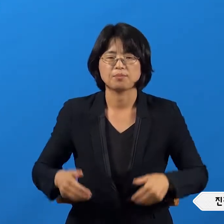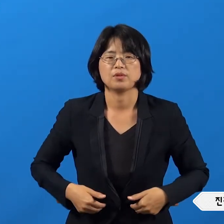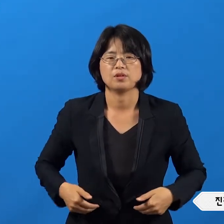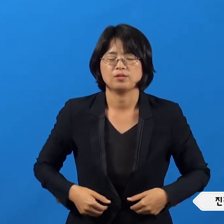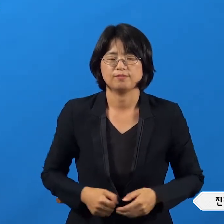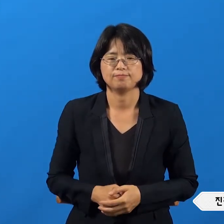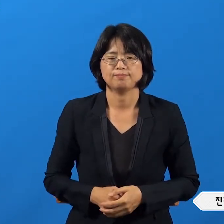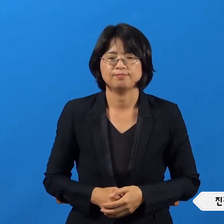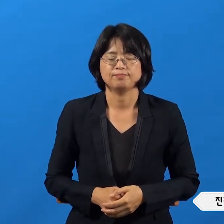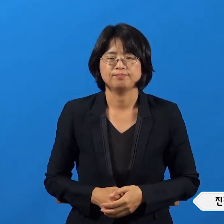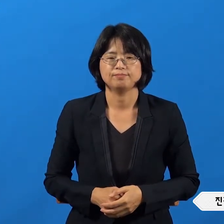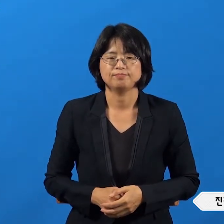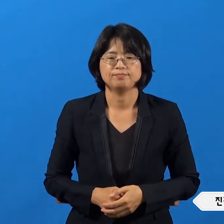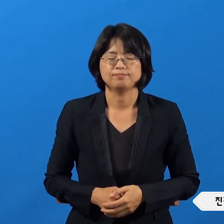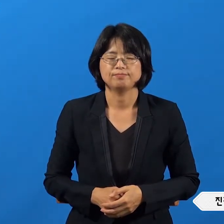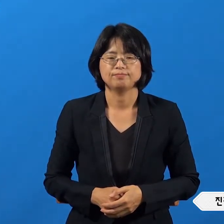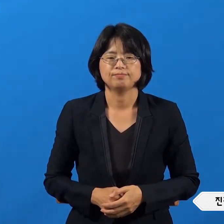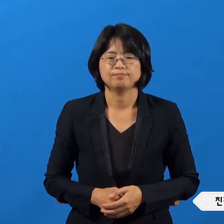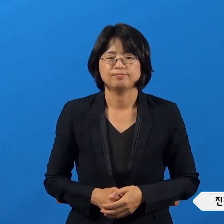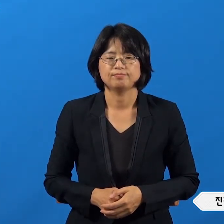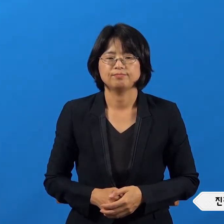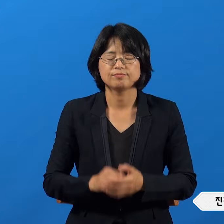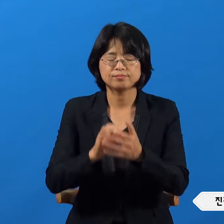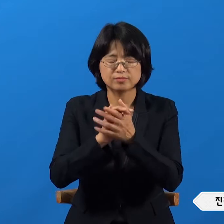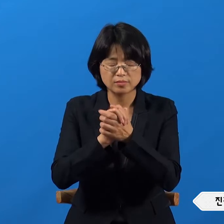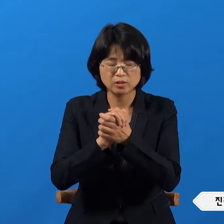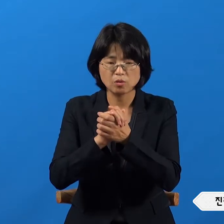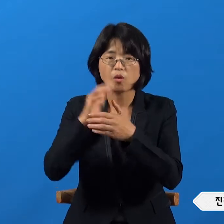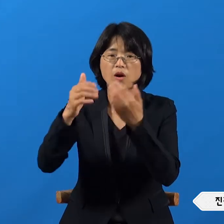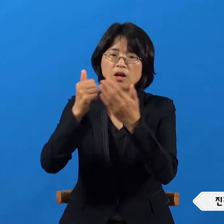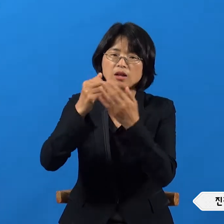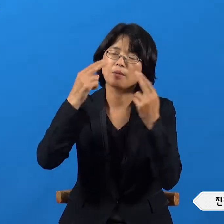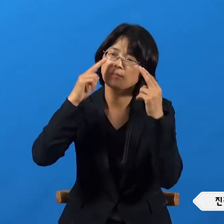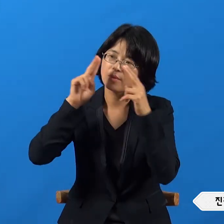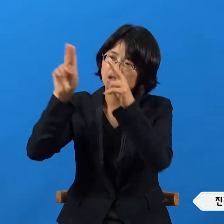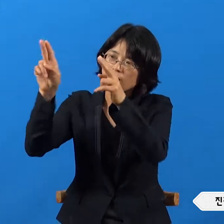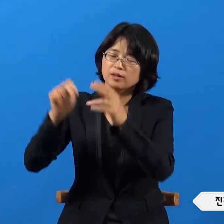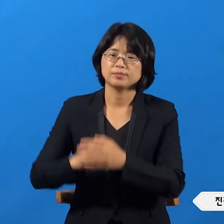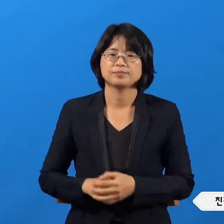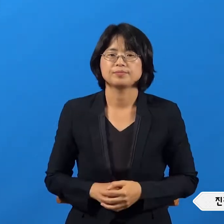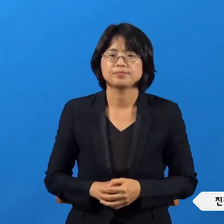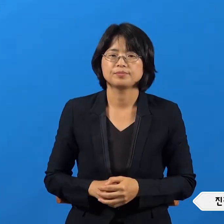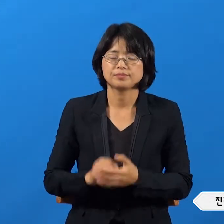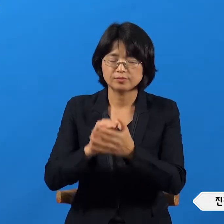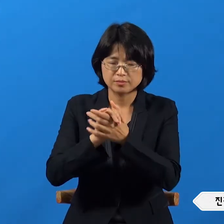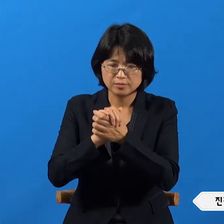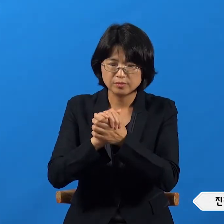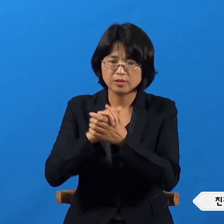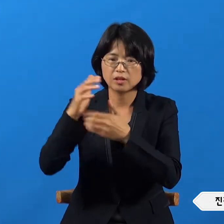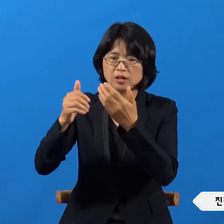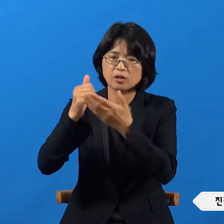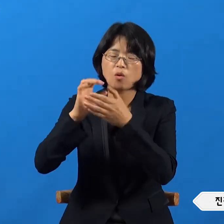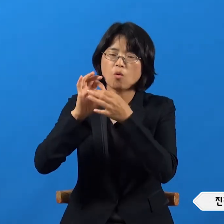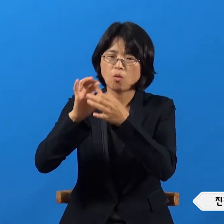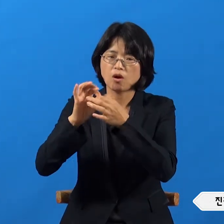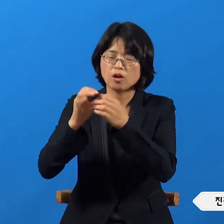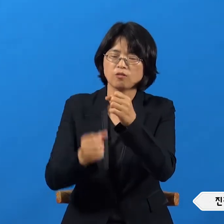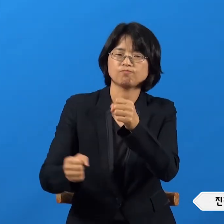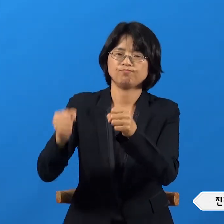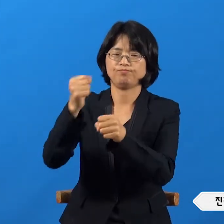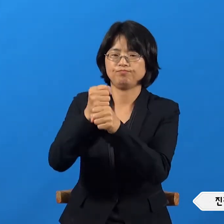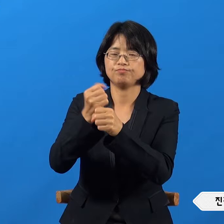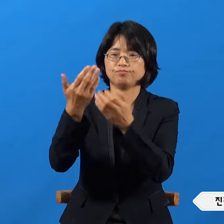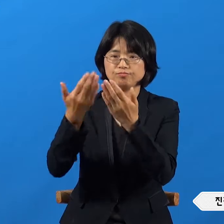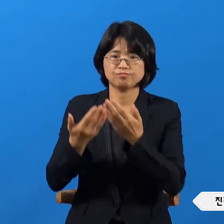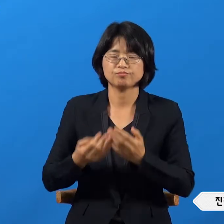기도는 하나님을 바라보게 합니다. 기도는 하나님과의 관계를 회복시키십니다. 한 사람의